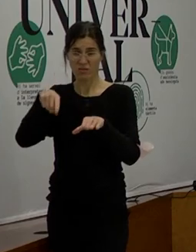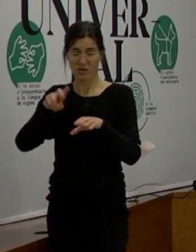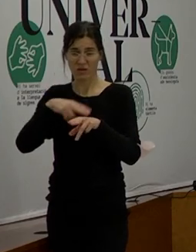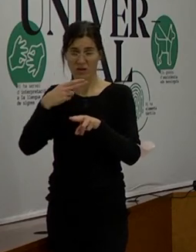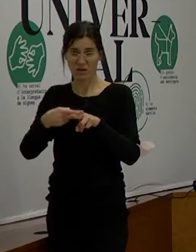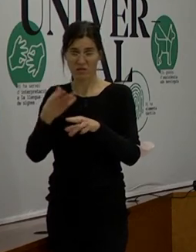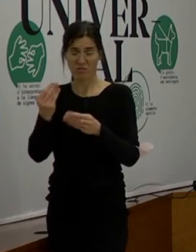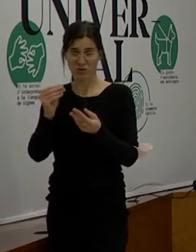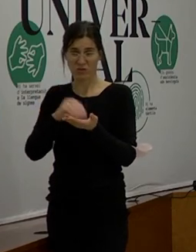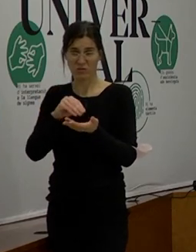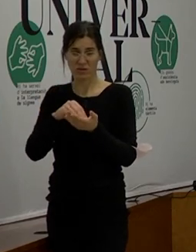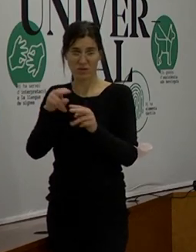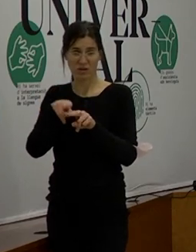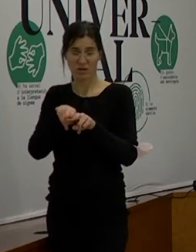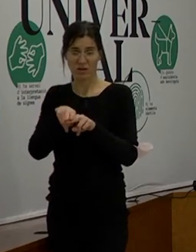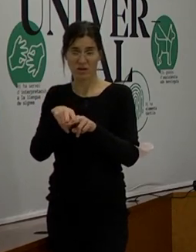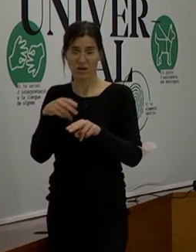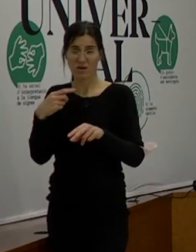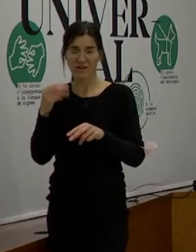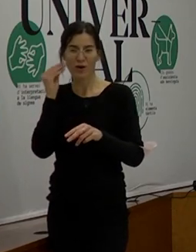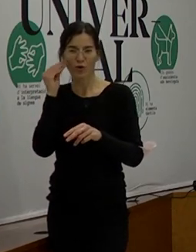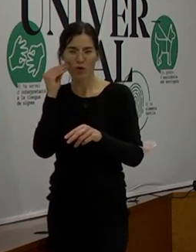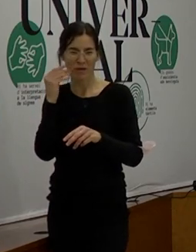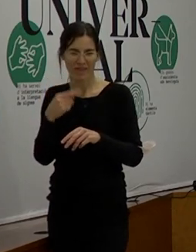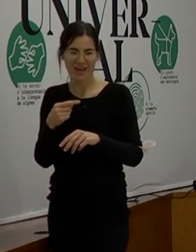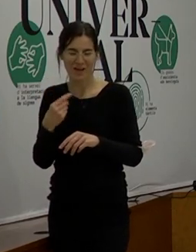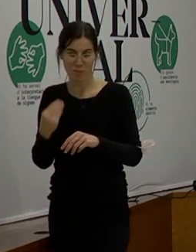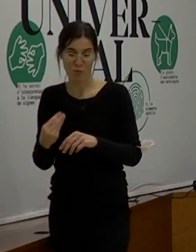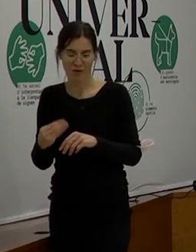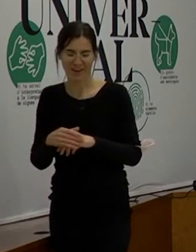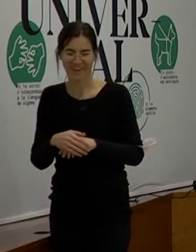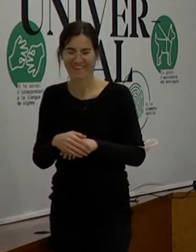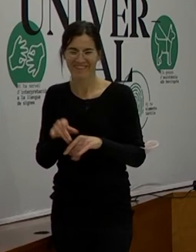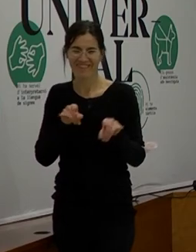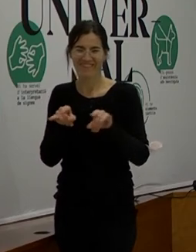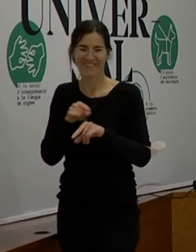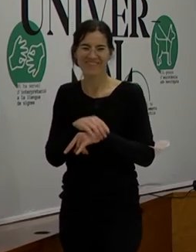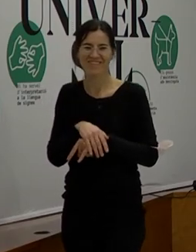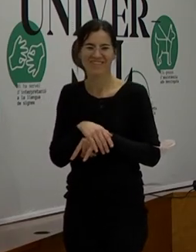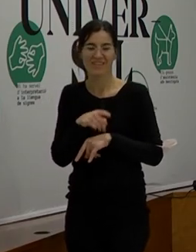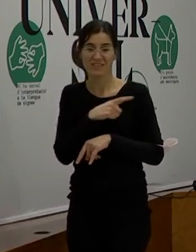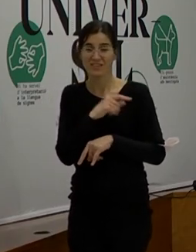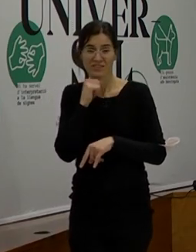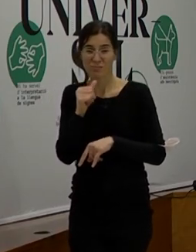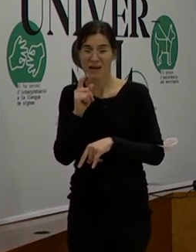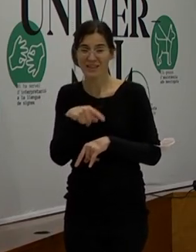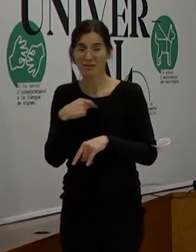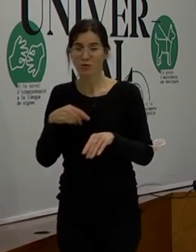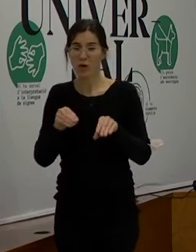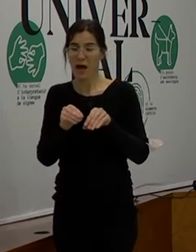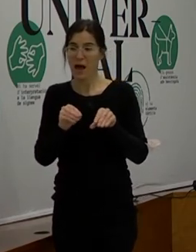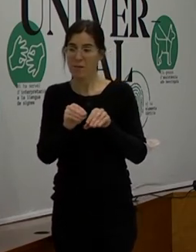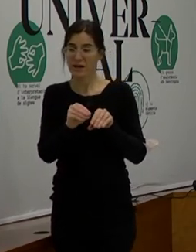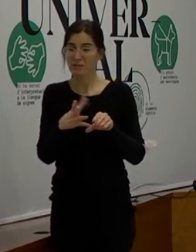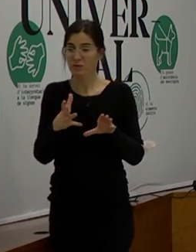diverses vegades, a més a més. Ah, ho tenia l'ortopèdia. I buena. Bueno, esto también está mal. O sigui, tu aparques i aparques,